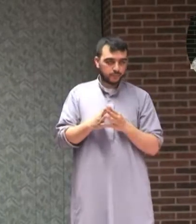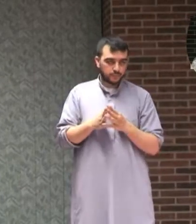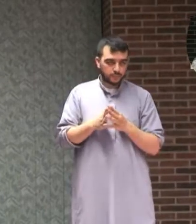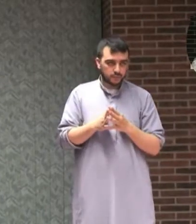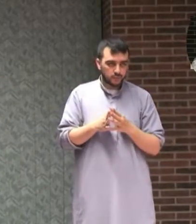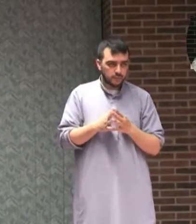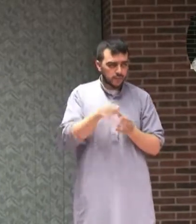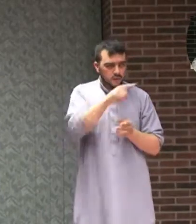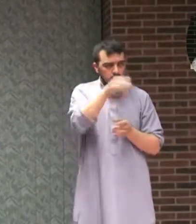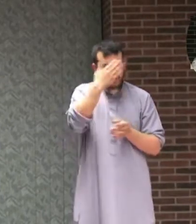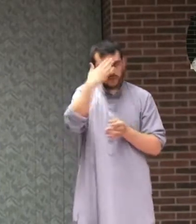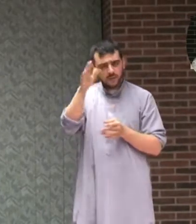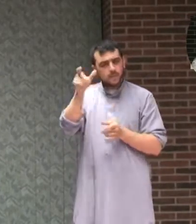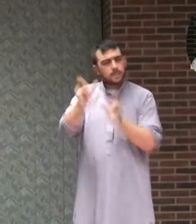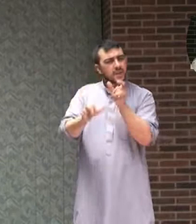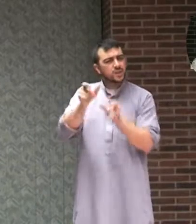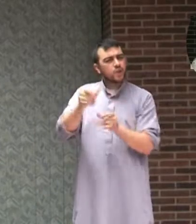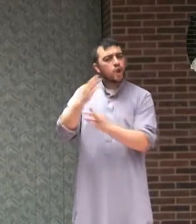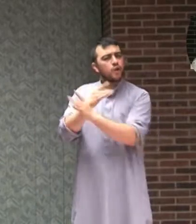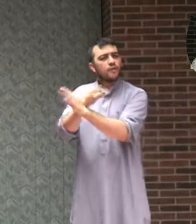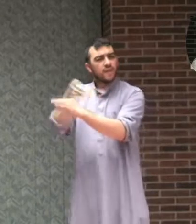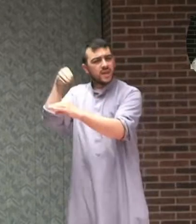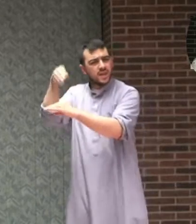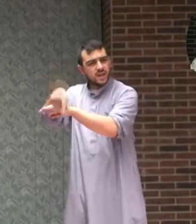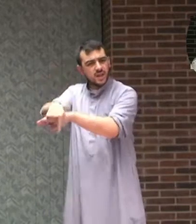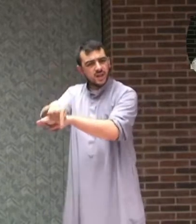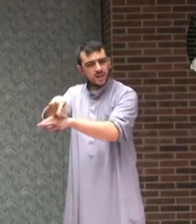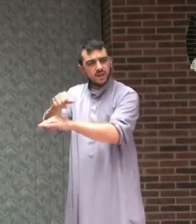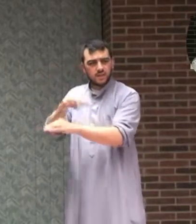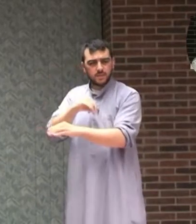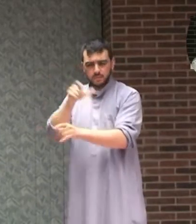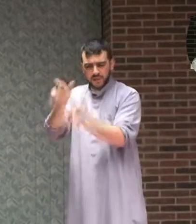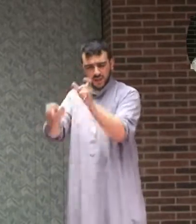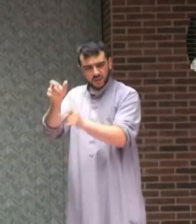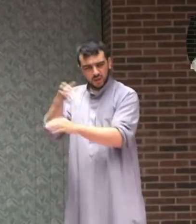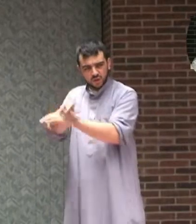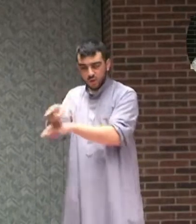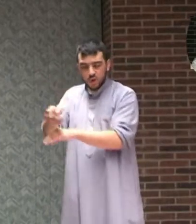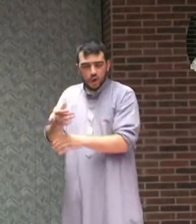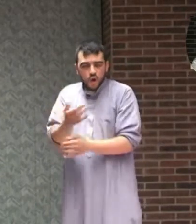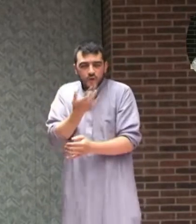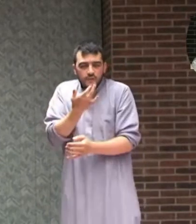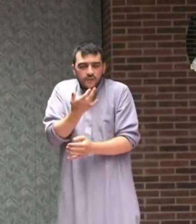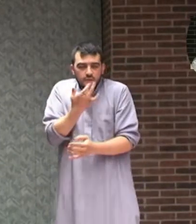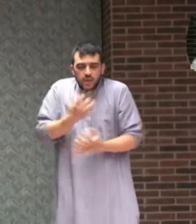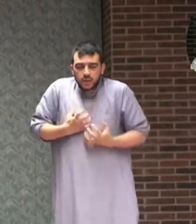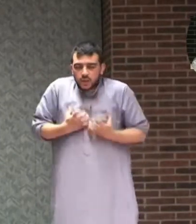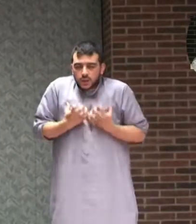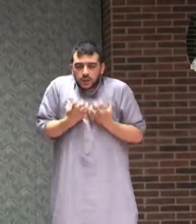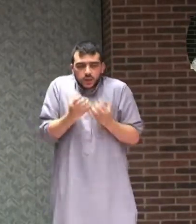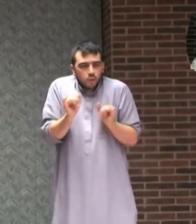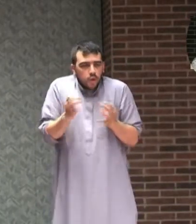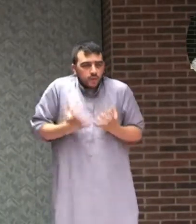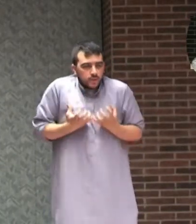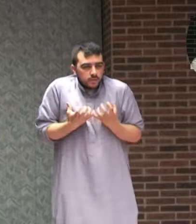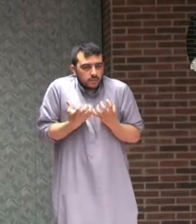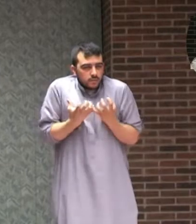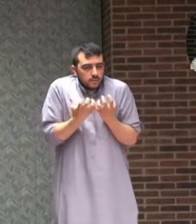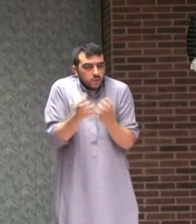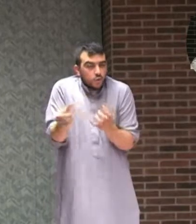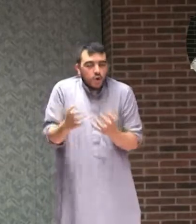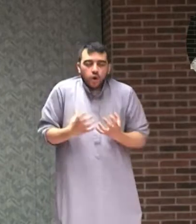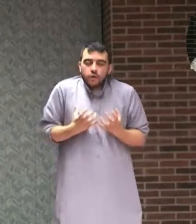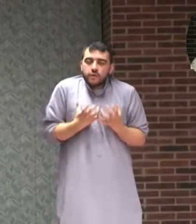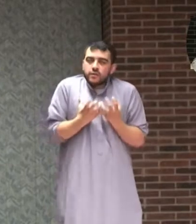soutenir une telle souffrance. Et vous savez que les gens de l'enfer ont un désir, le désir le plus profond qu'ils